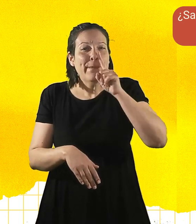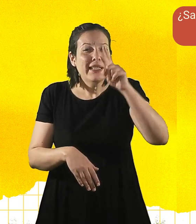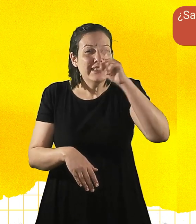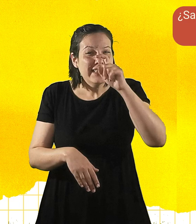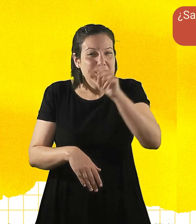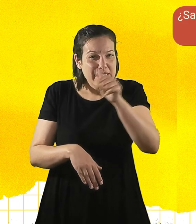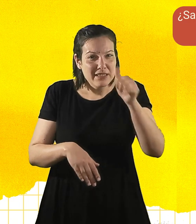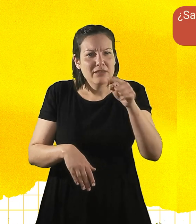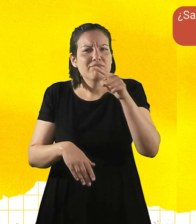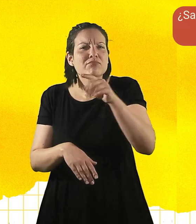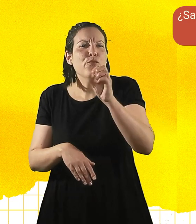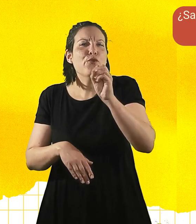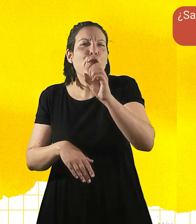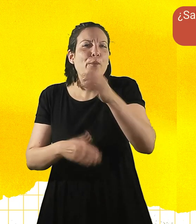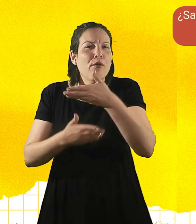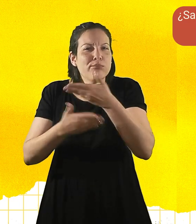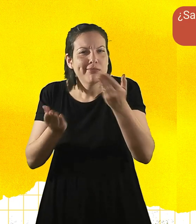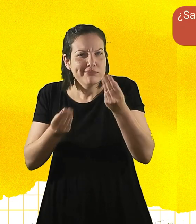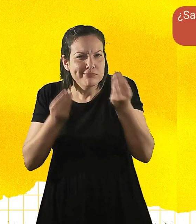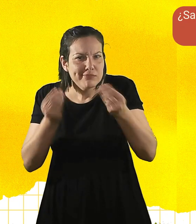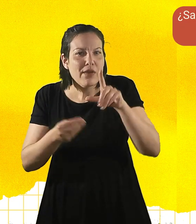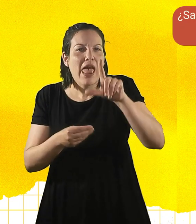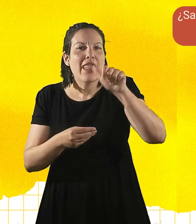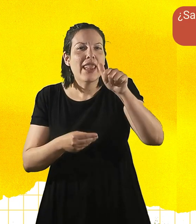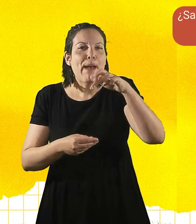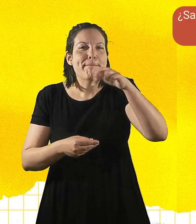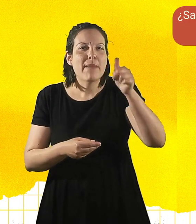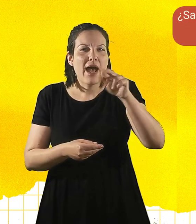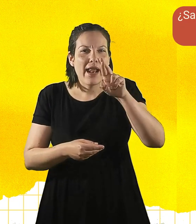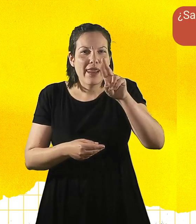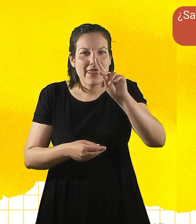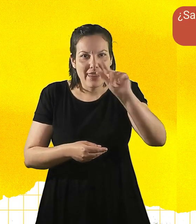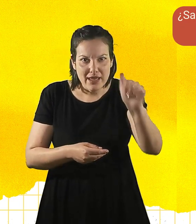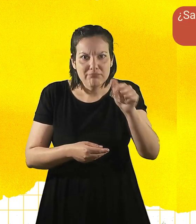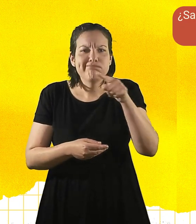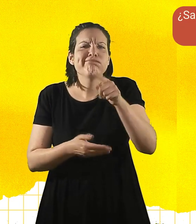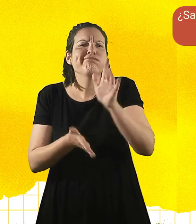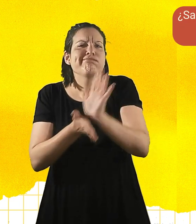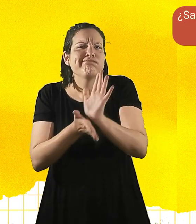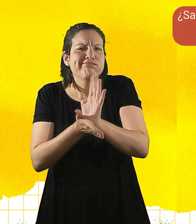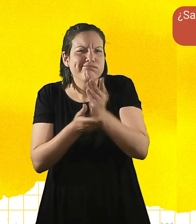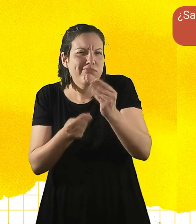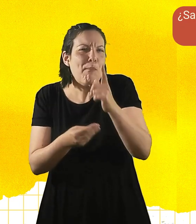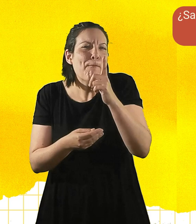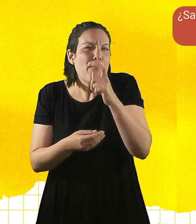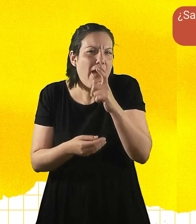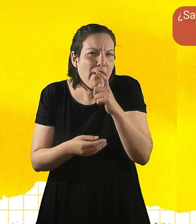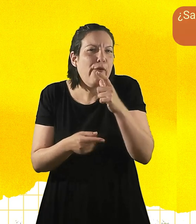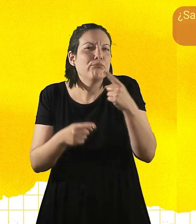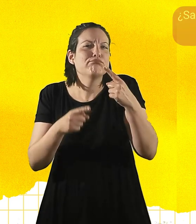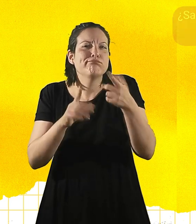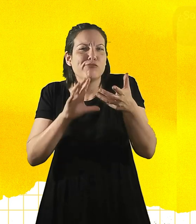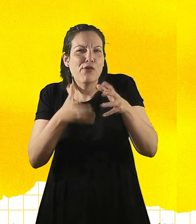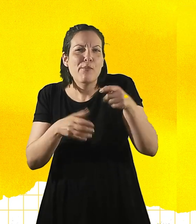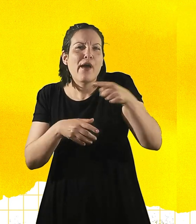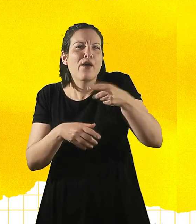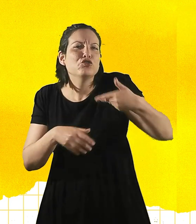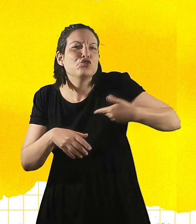1766 y se la conocía como La Parda, debido al sistema de castas vigente en ese momento.